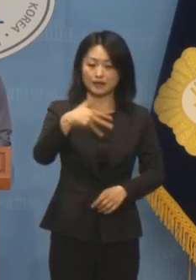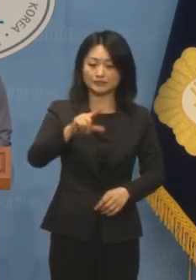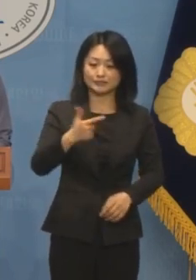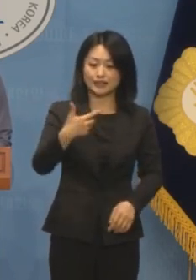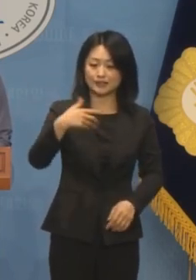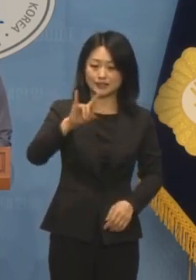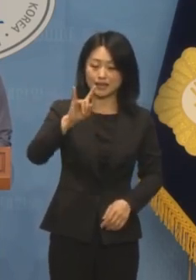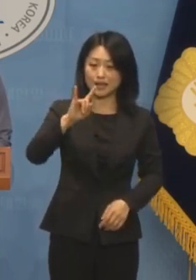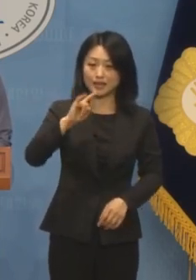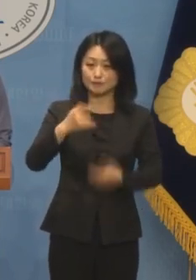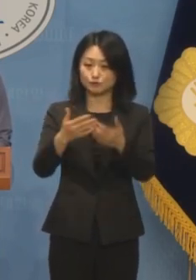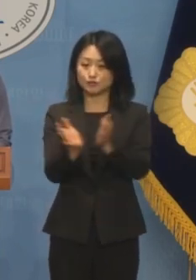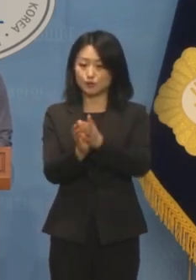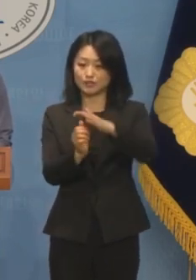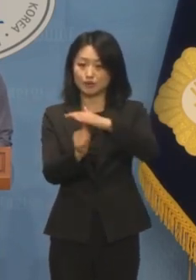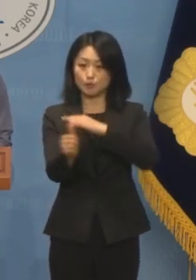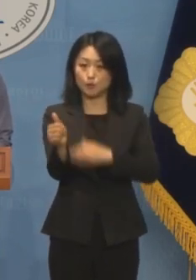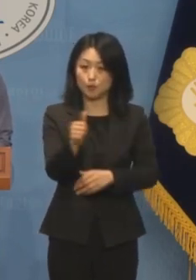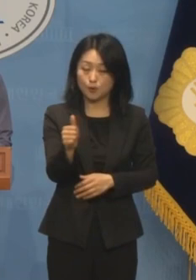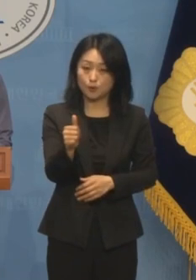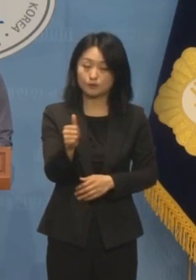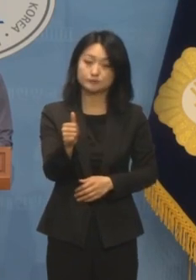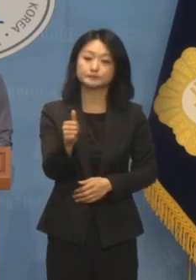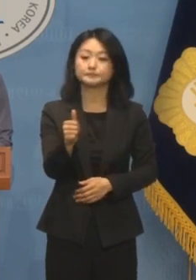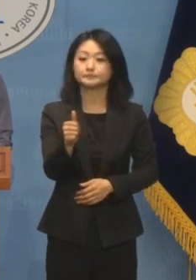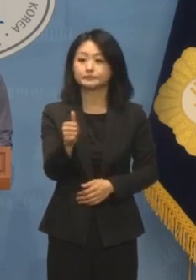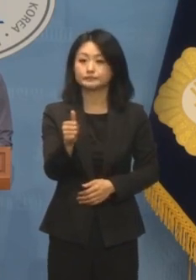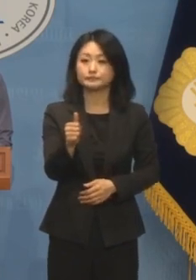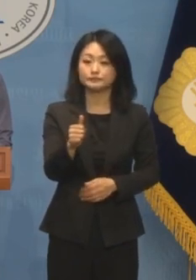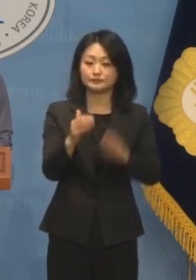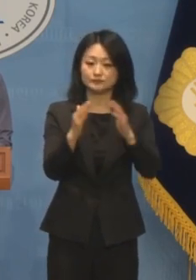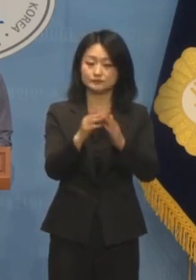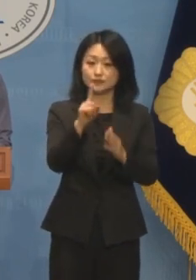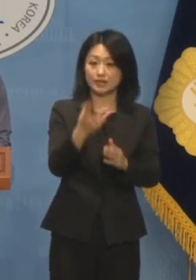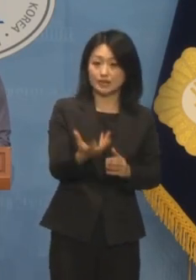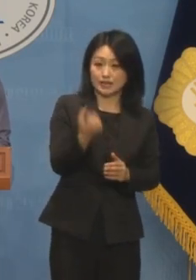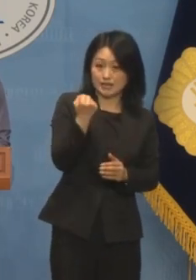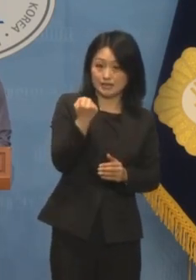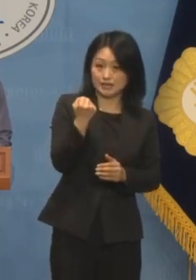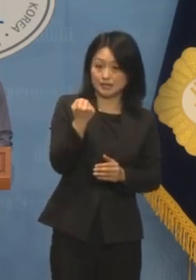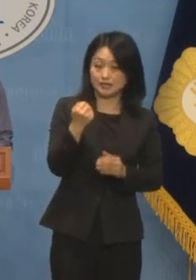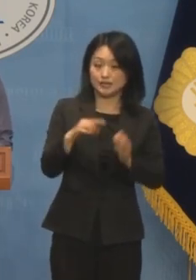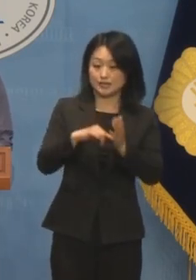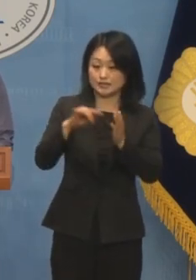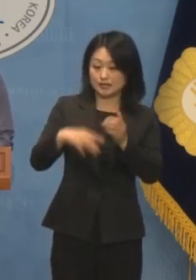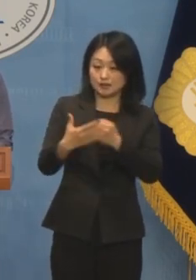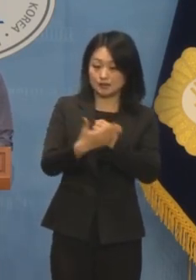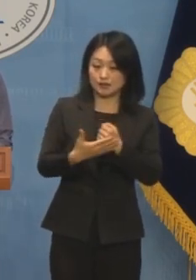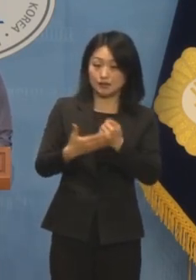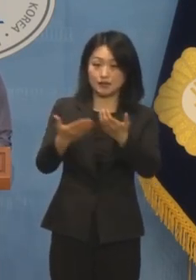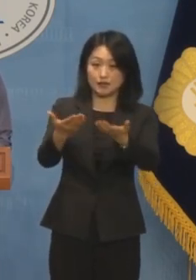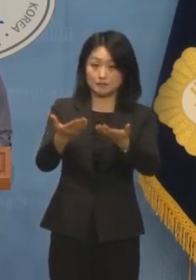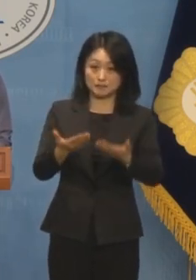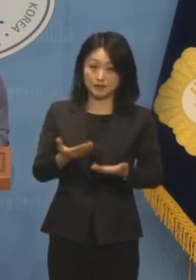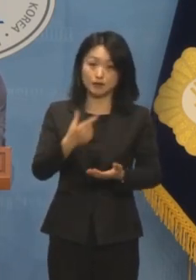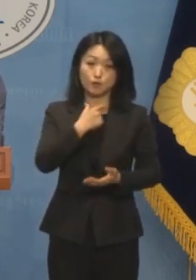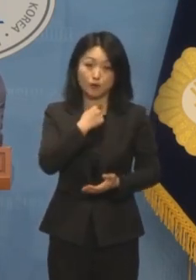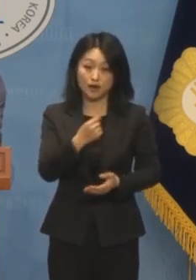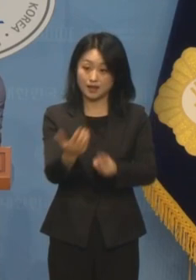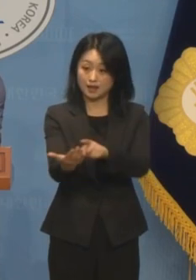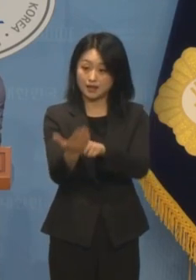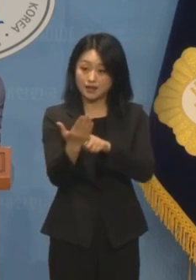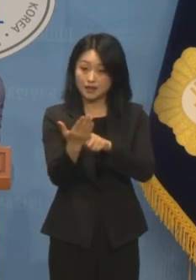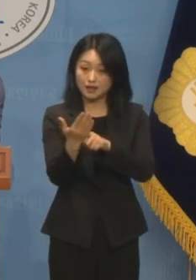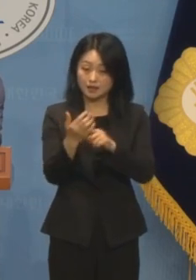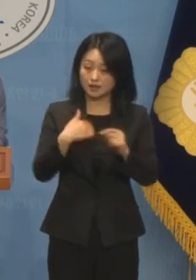더불어민주당 신임 원내대표가 느닷없이 1주택자 종합부동산세 면제를 꺼냈습니다.